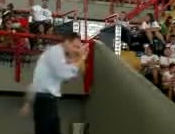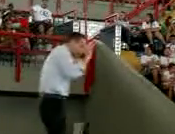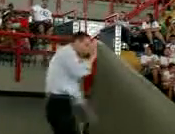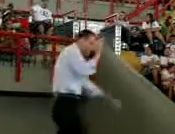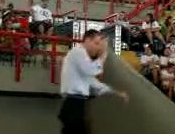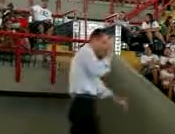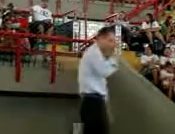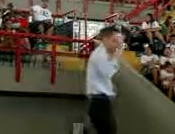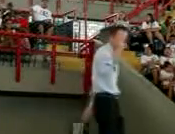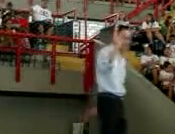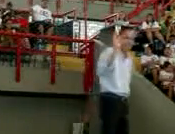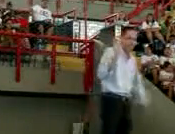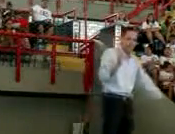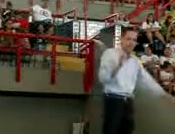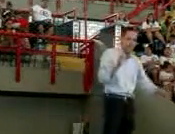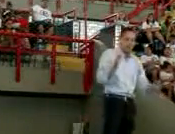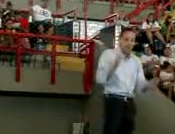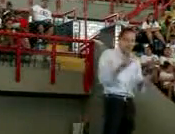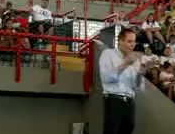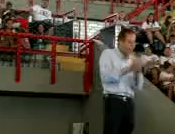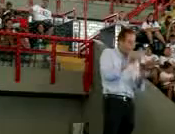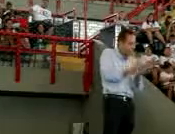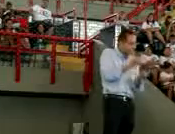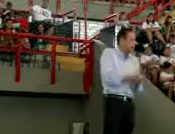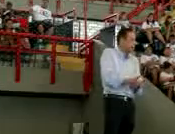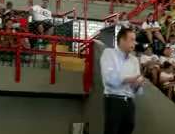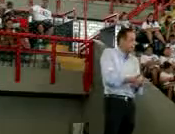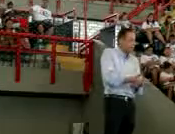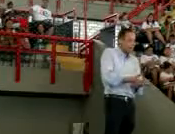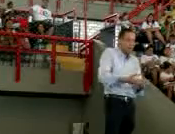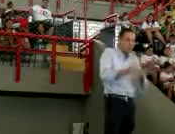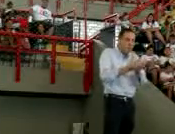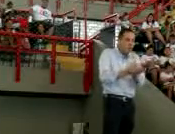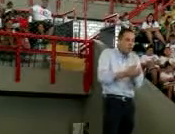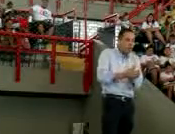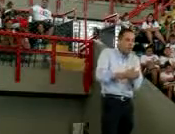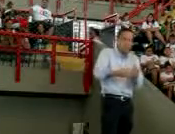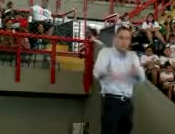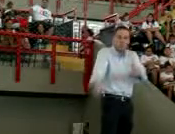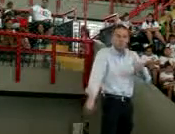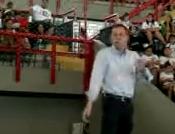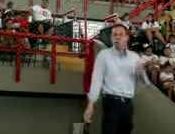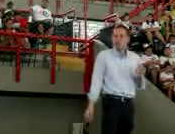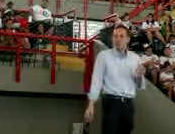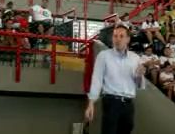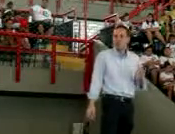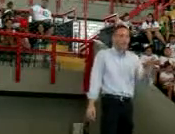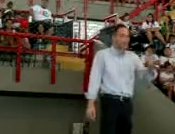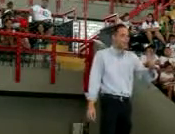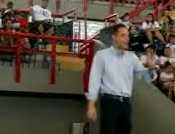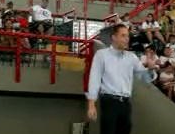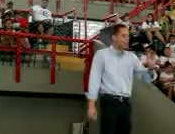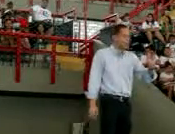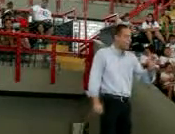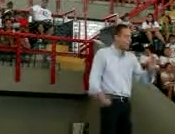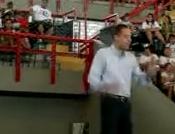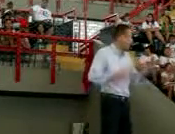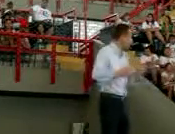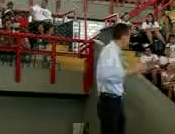Oi papai, estou voltando. Tu vai ter que se manter. A mesma coisa as províncias pobres. Já